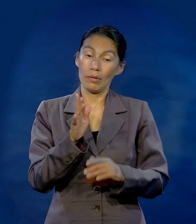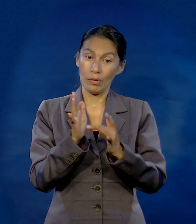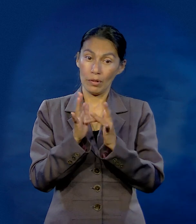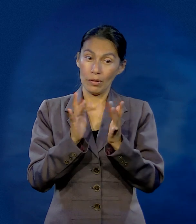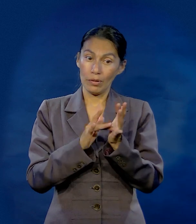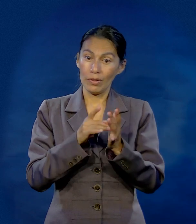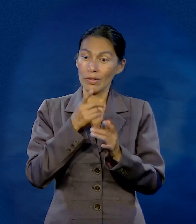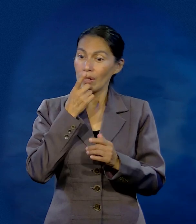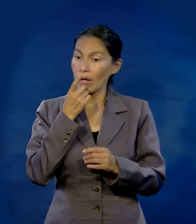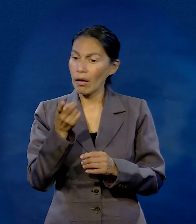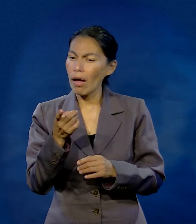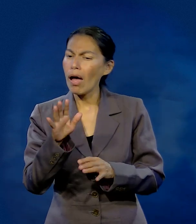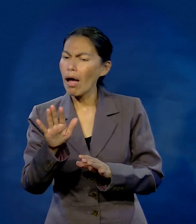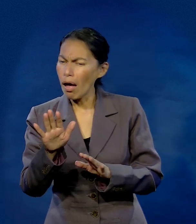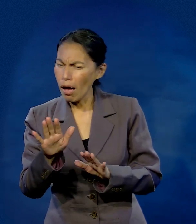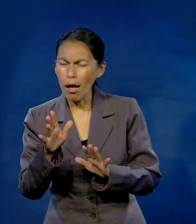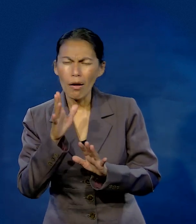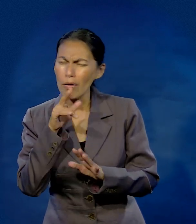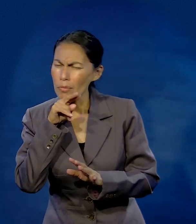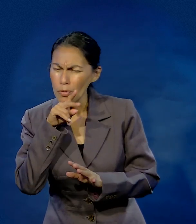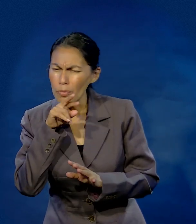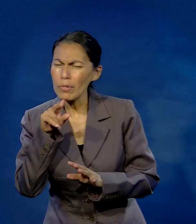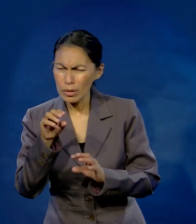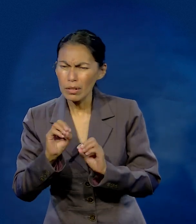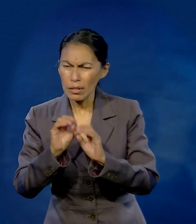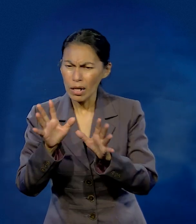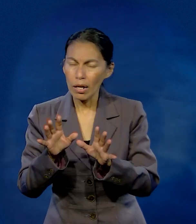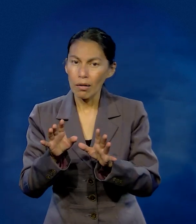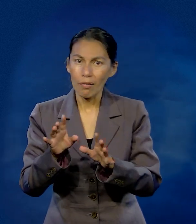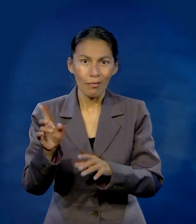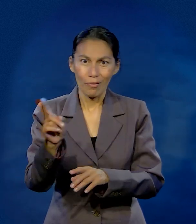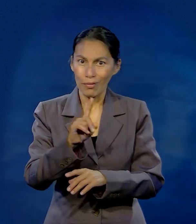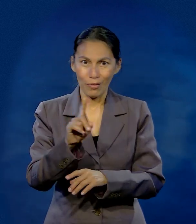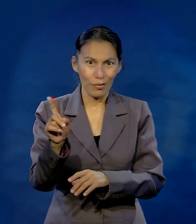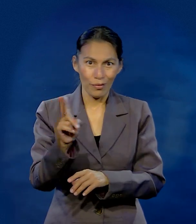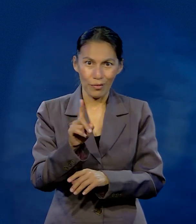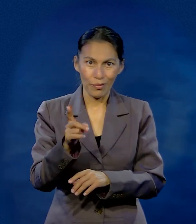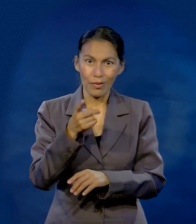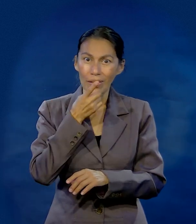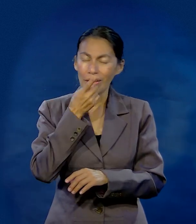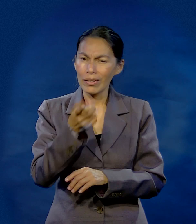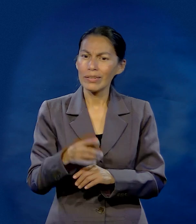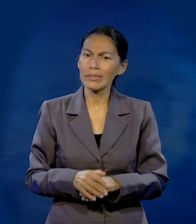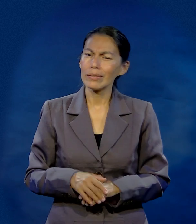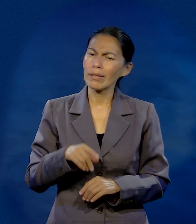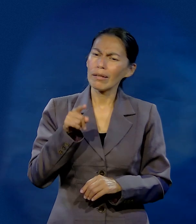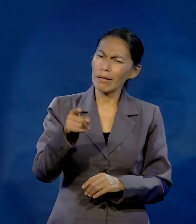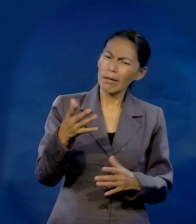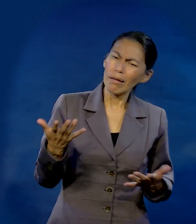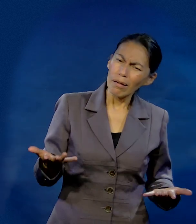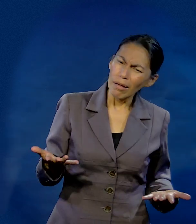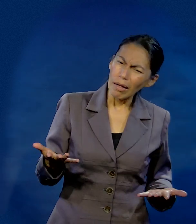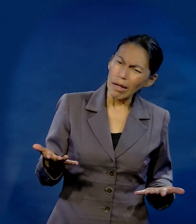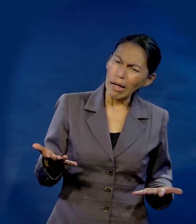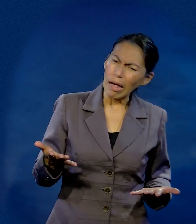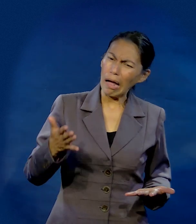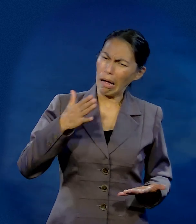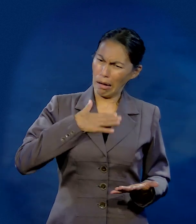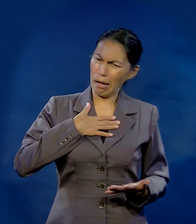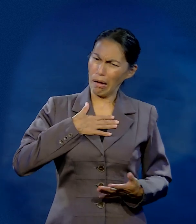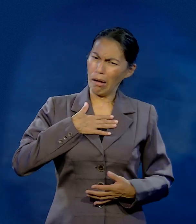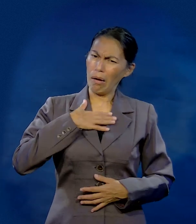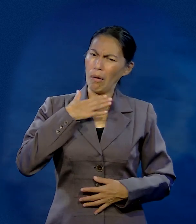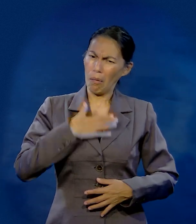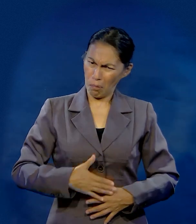él sabía perfectamente las leyes y él podía ser perfectamente juez en ese terreno también pero Jesús